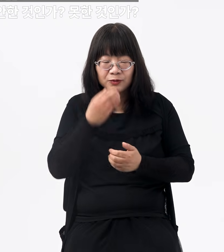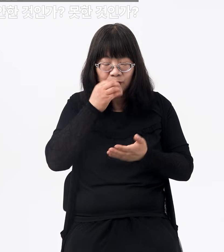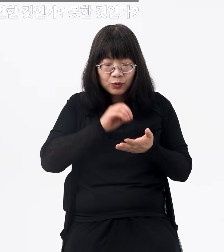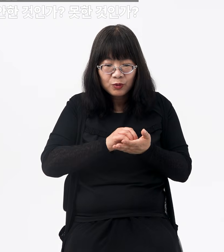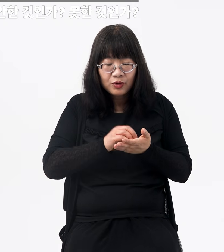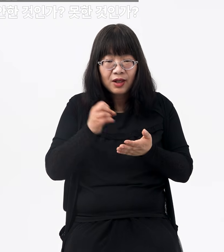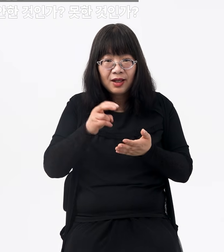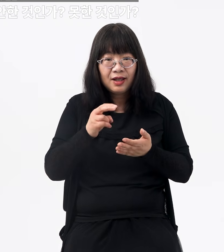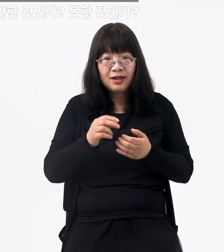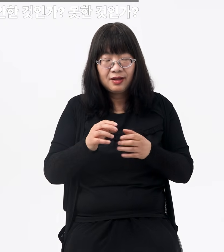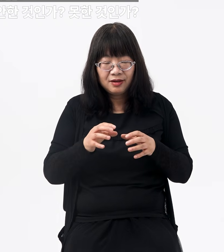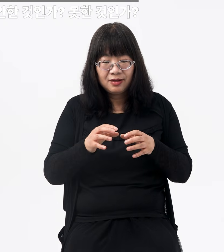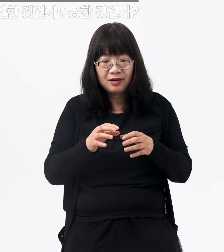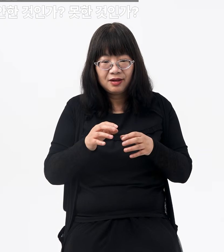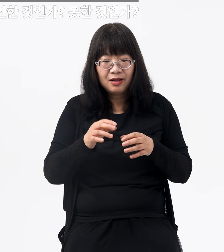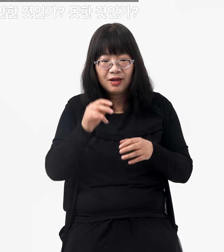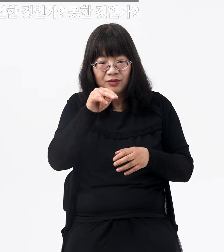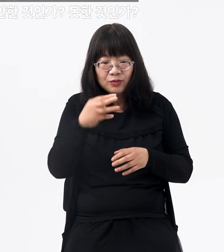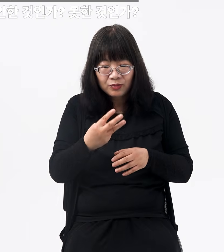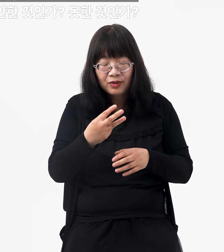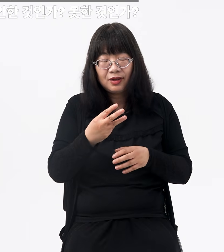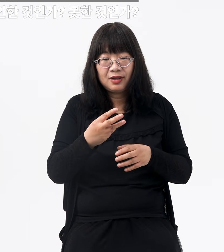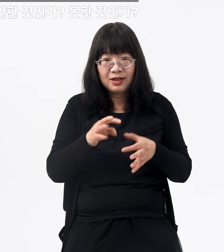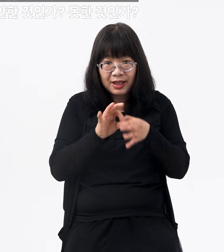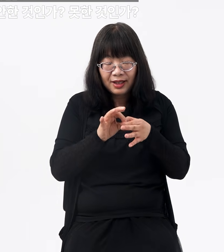돌과 그의 딸린 마을들의 주민과